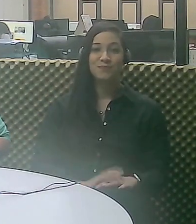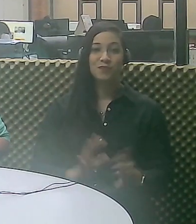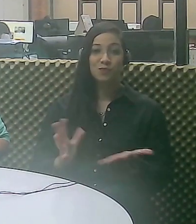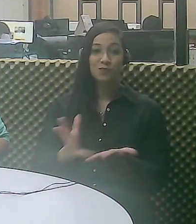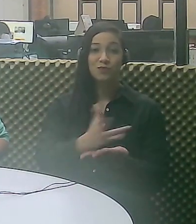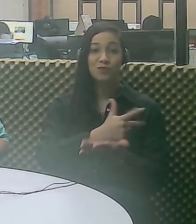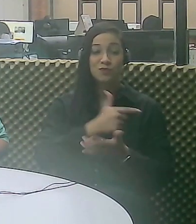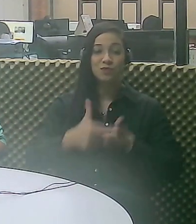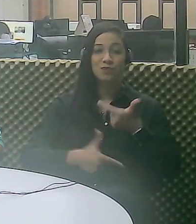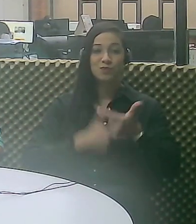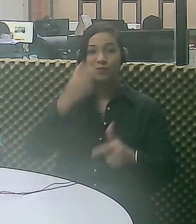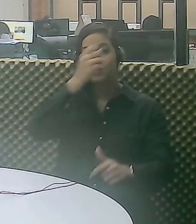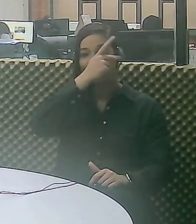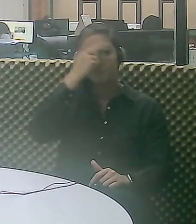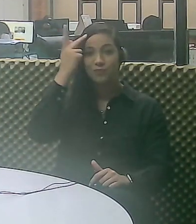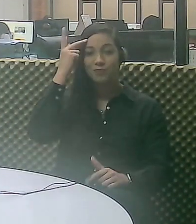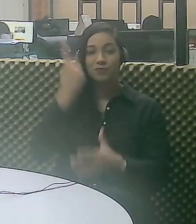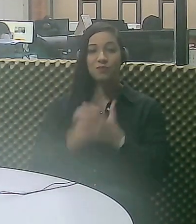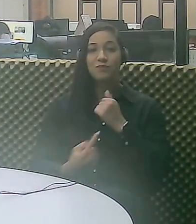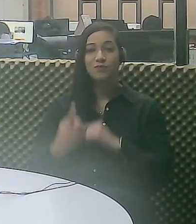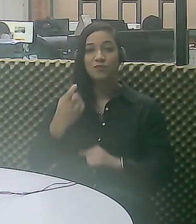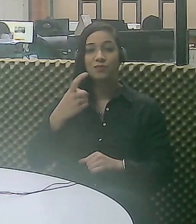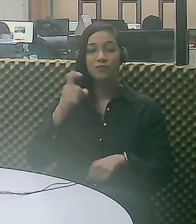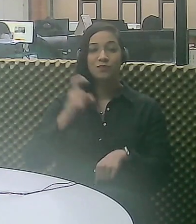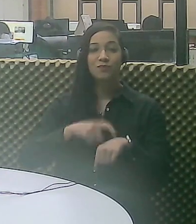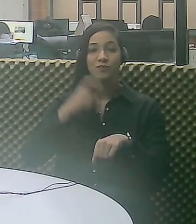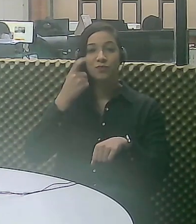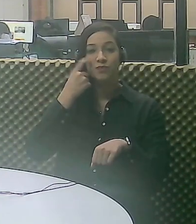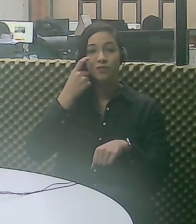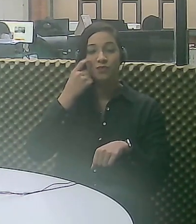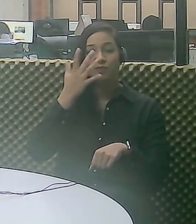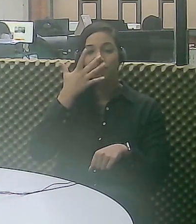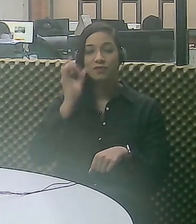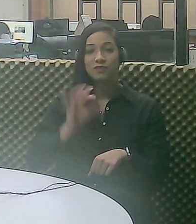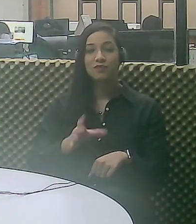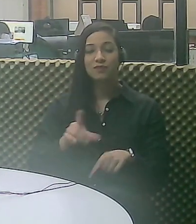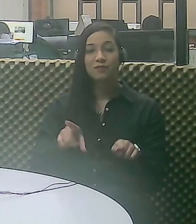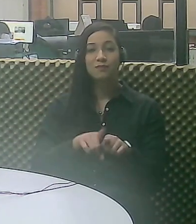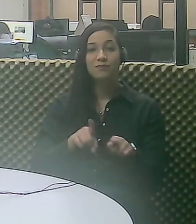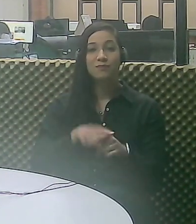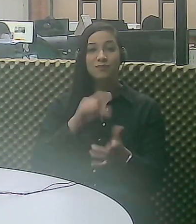reúne os serviços online da Prefeitura num só lugar. Você clica e acompanha horários da coleta de lixo,